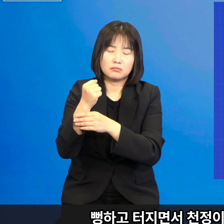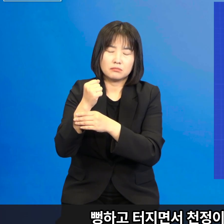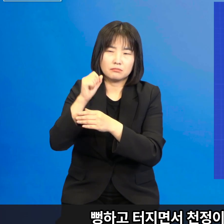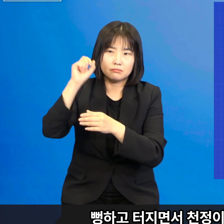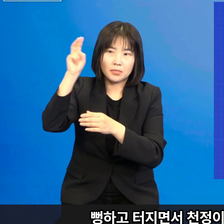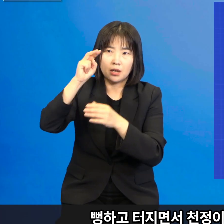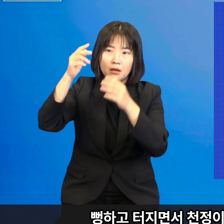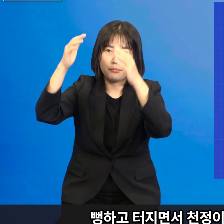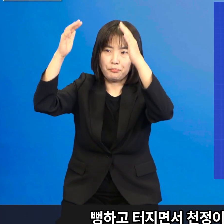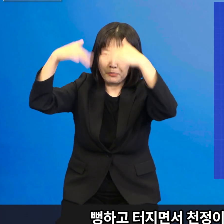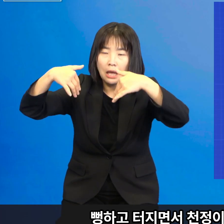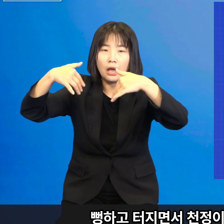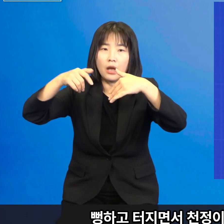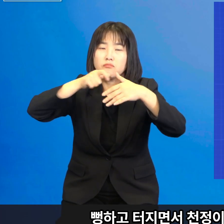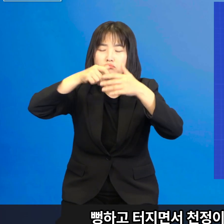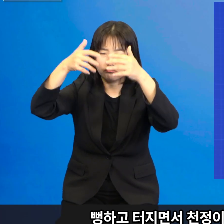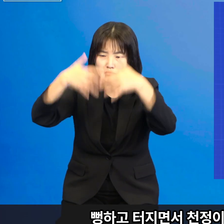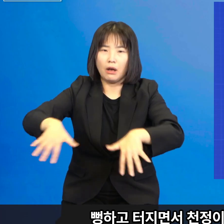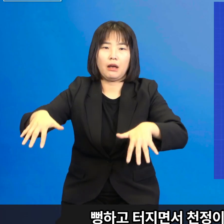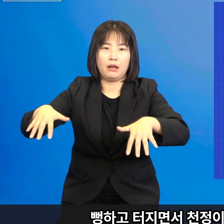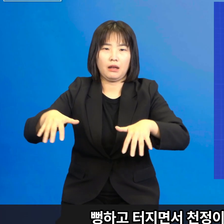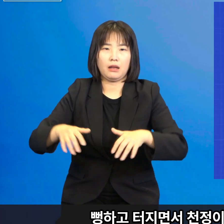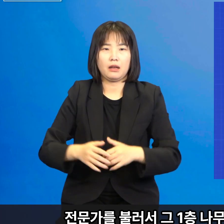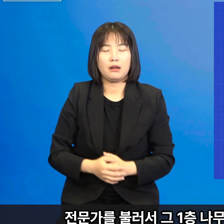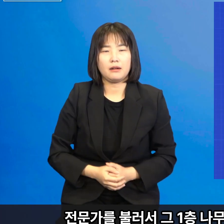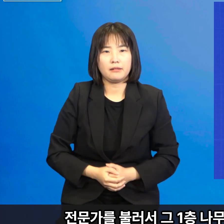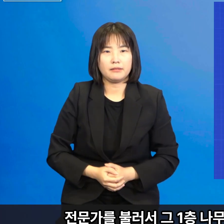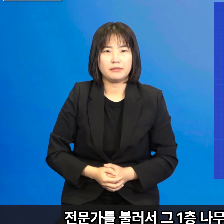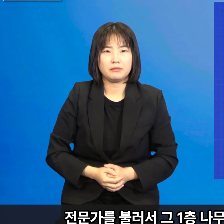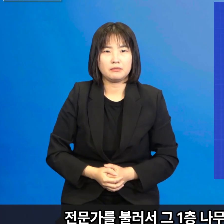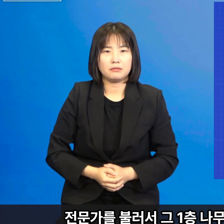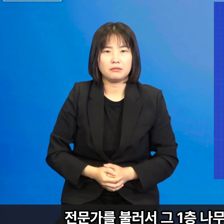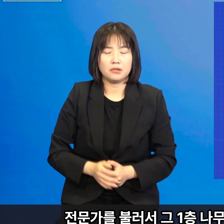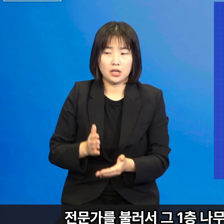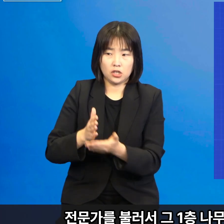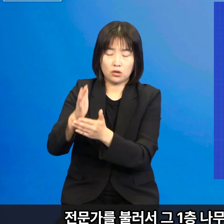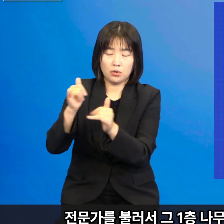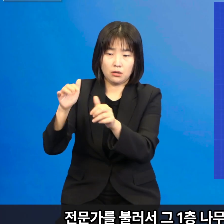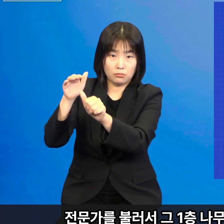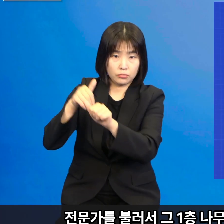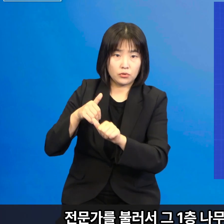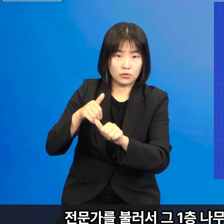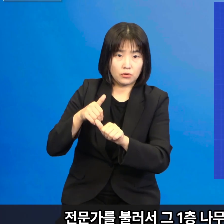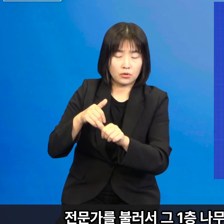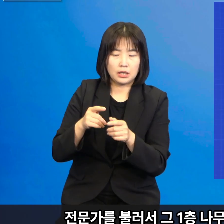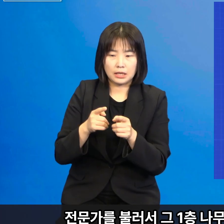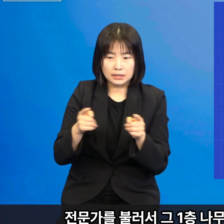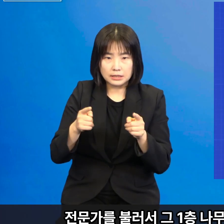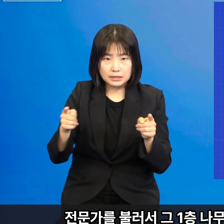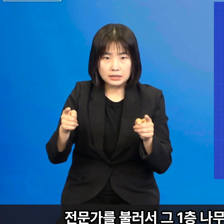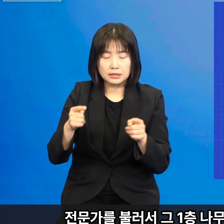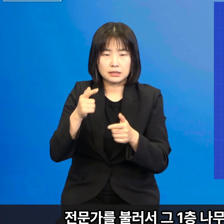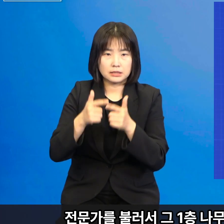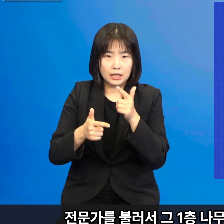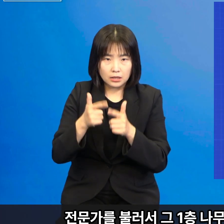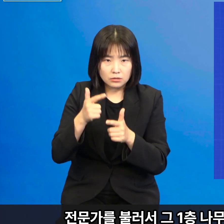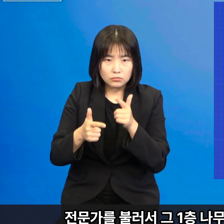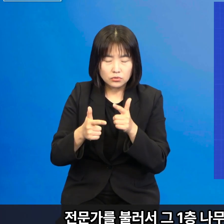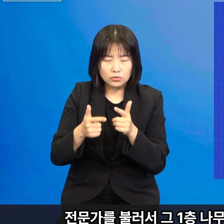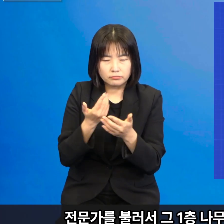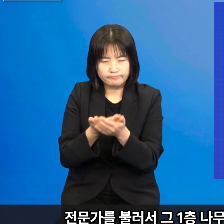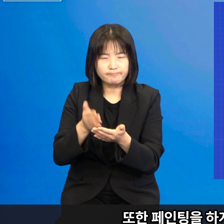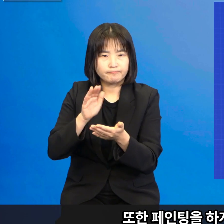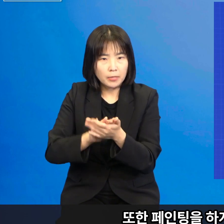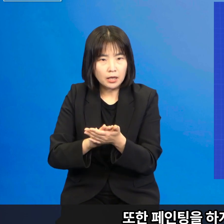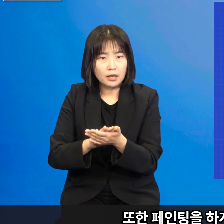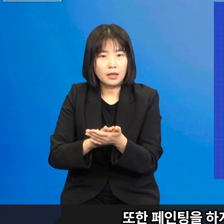터지면서 천정이 무너져 내리는 것입니다. 전문가를 불러서 그 1층 나무와 석고보드를 교체하게